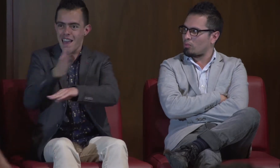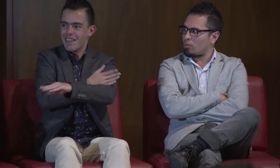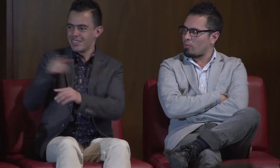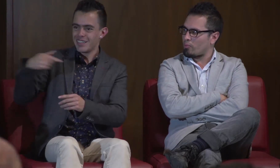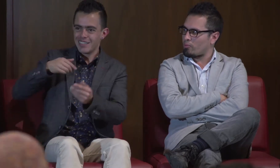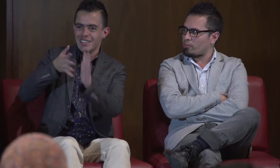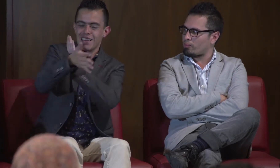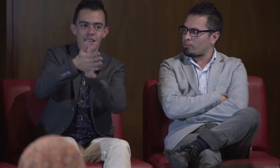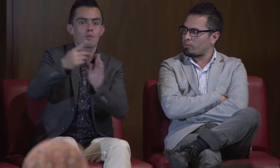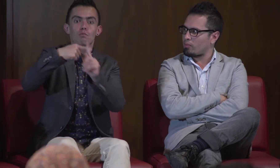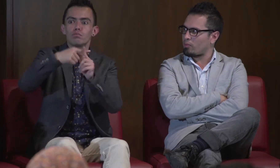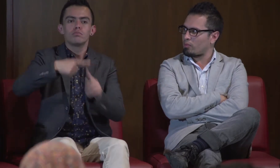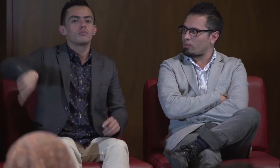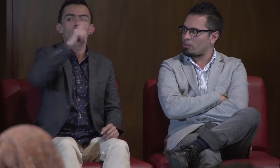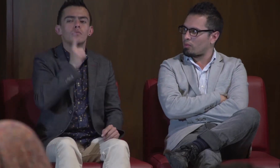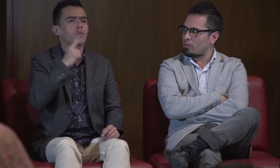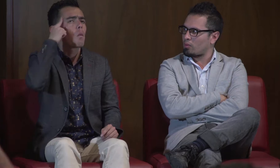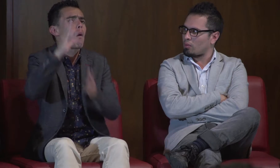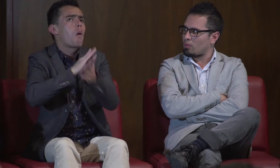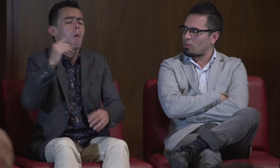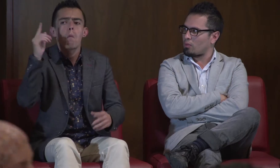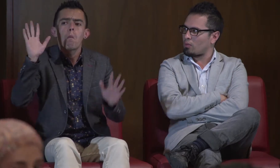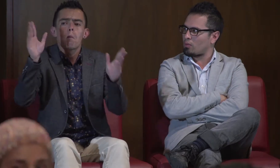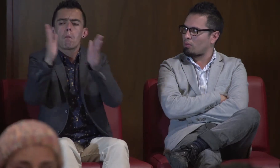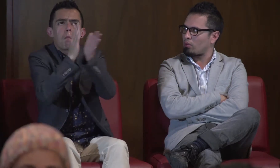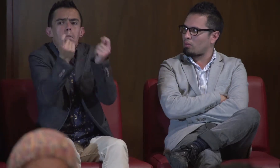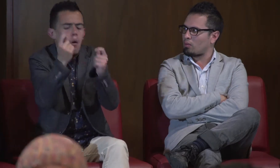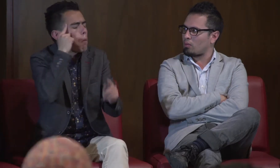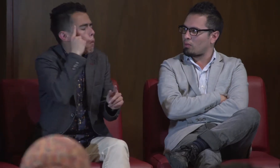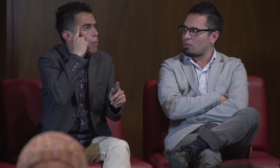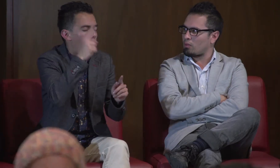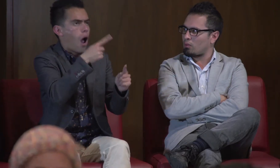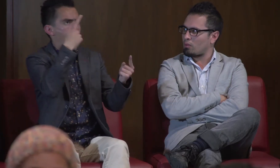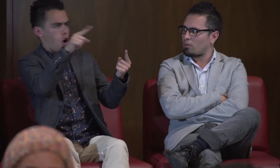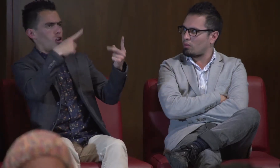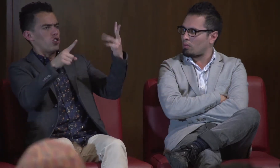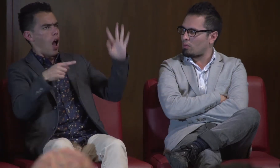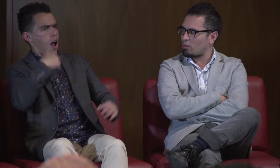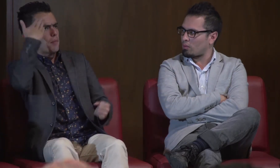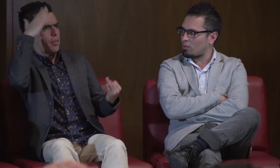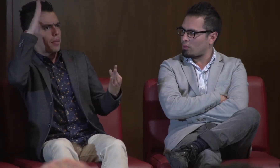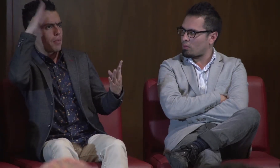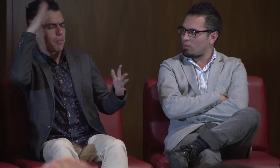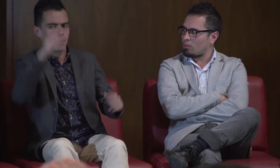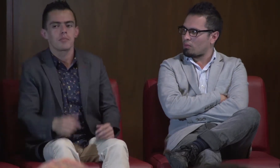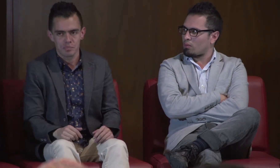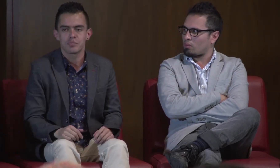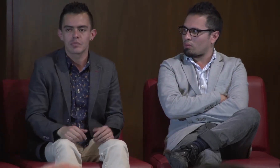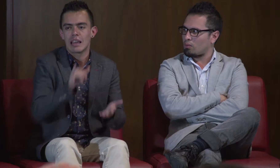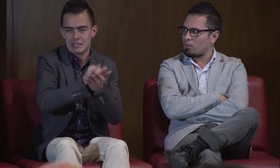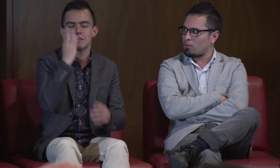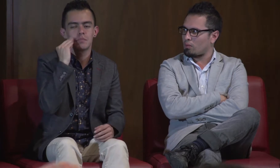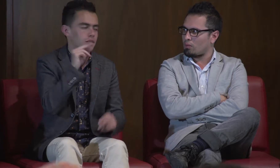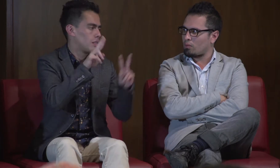estaba dando a entender por violencia. Y como lo mencionábamos inicialmente, se trataba no solo de que las personas pudieran compartir sus